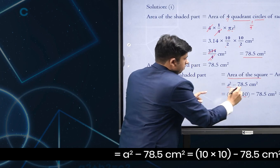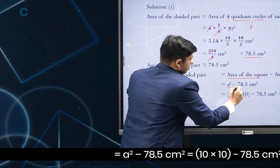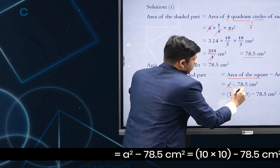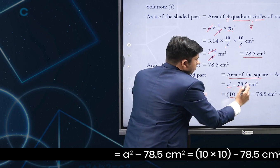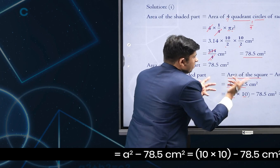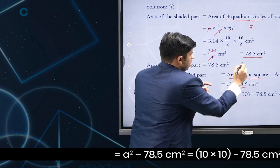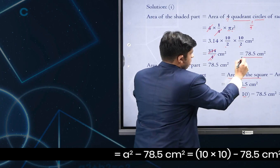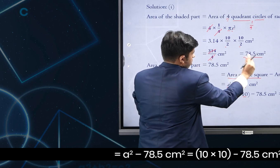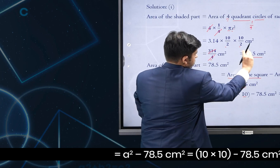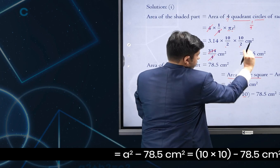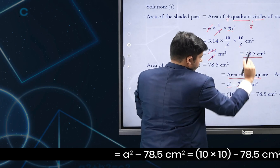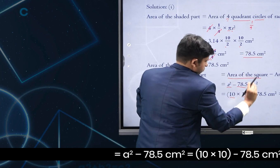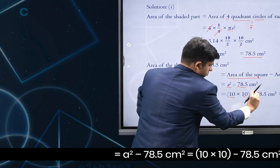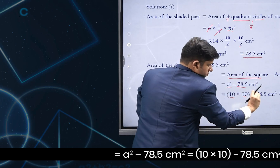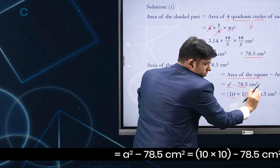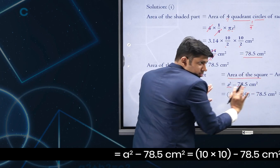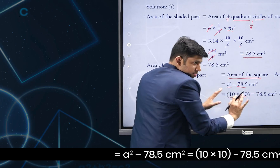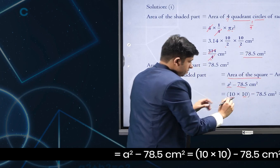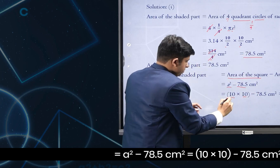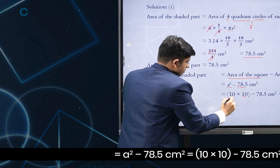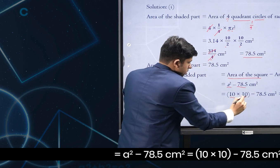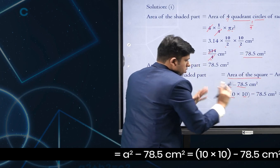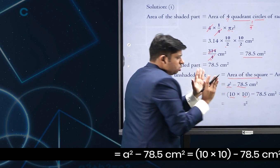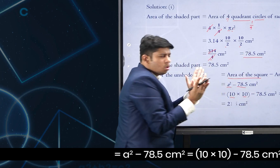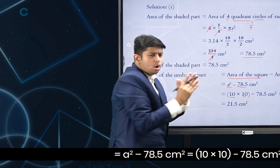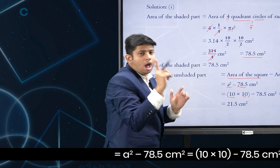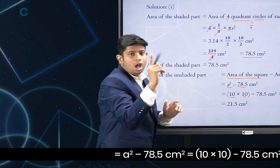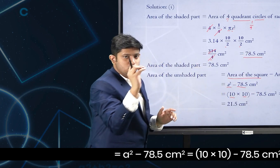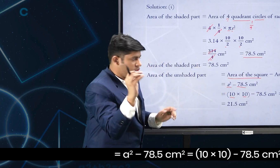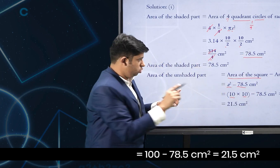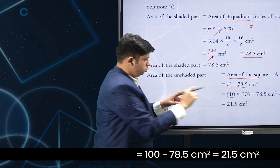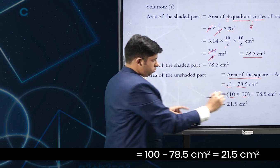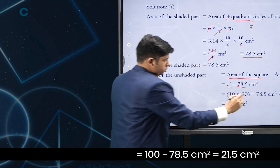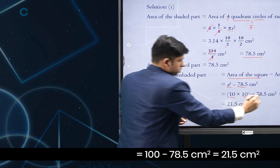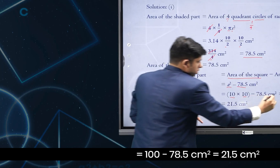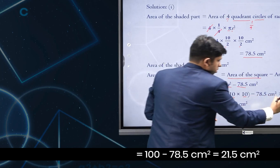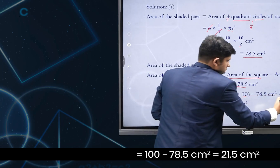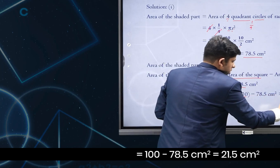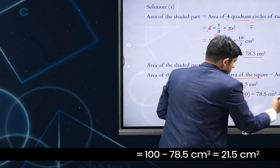கழித்தல் 78.5 சென்டிமீட்டர் மேலிலக்கு 2. ஈடு 100